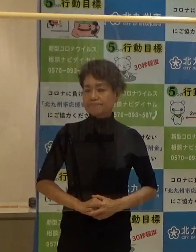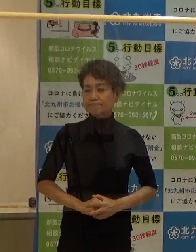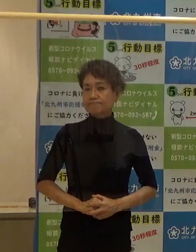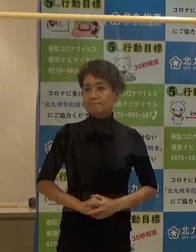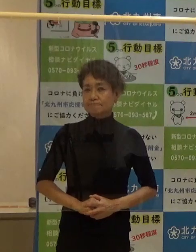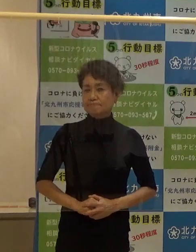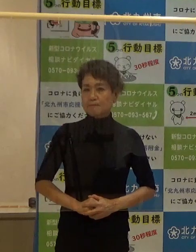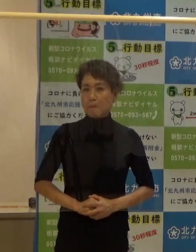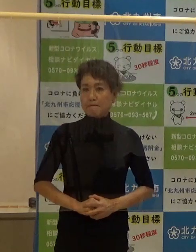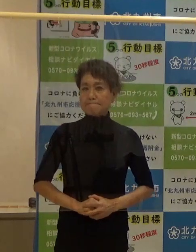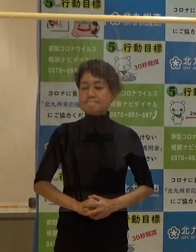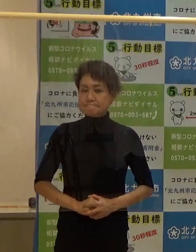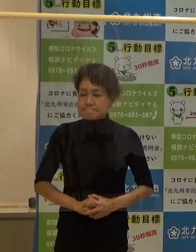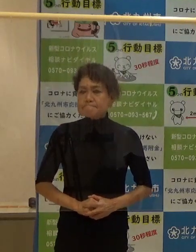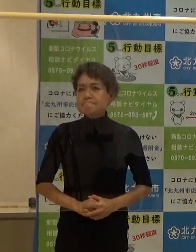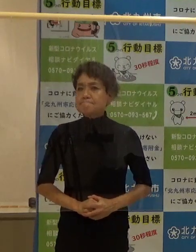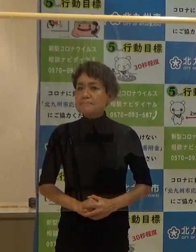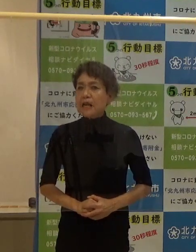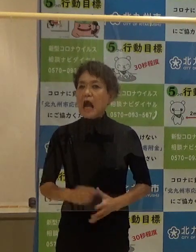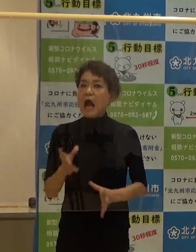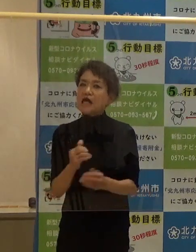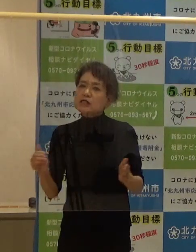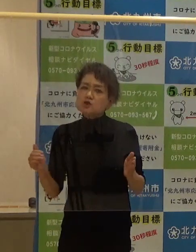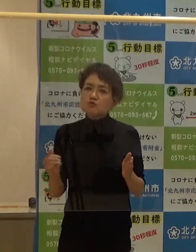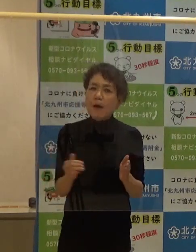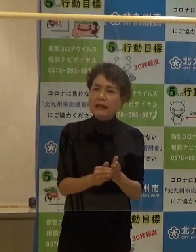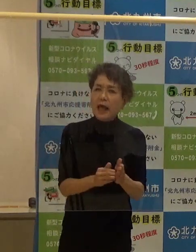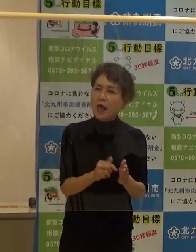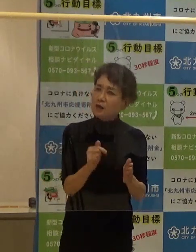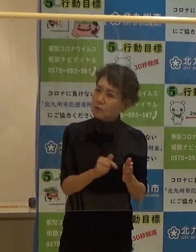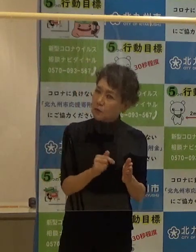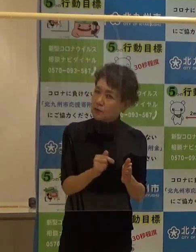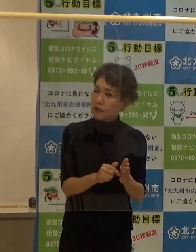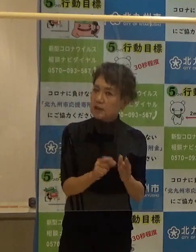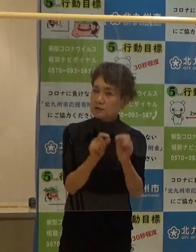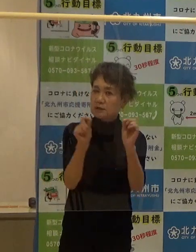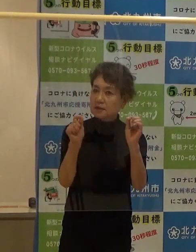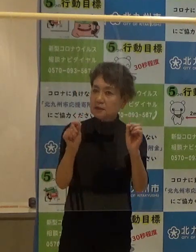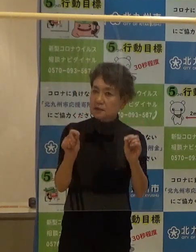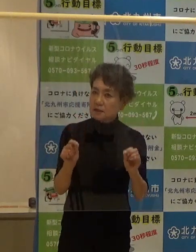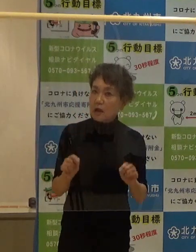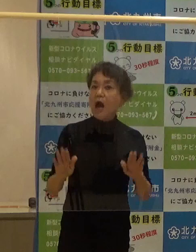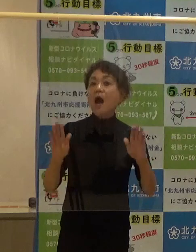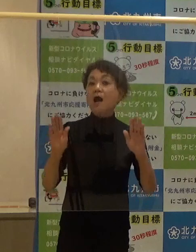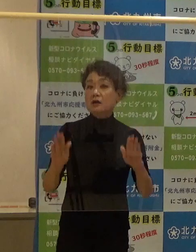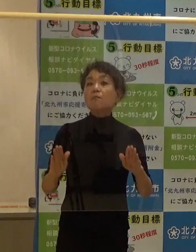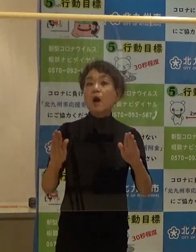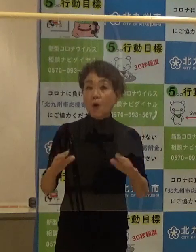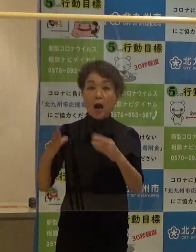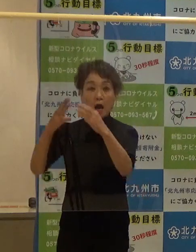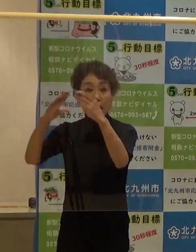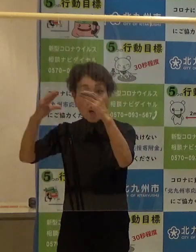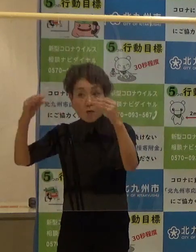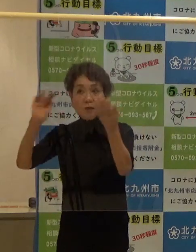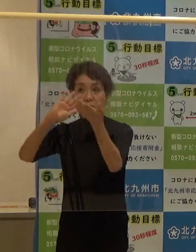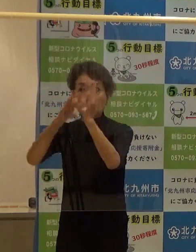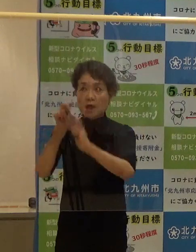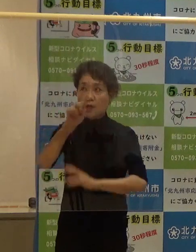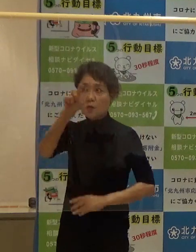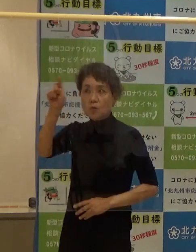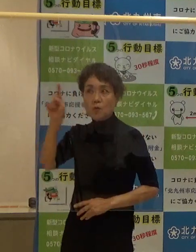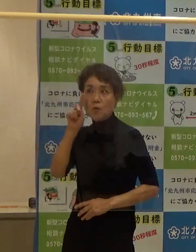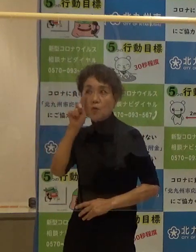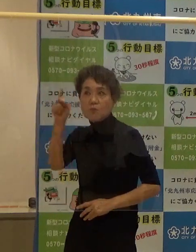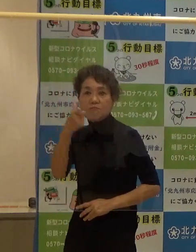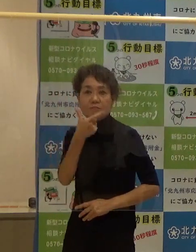定のその期限を設けるということはですね、今はちょっと国県の動きをちょっと見た